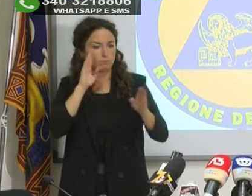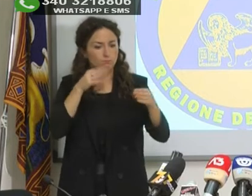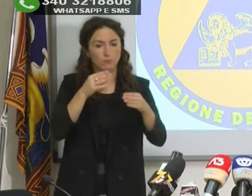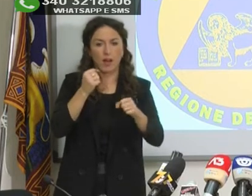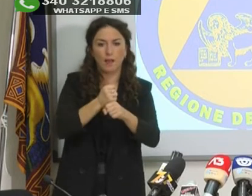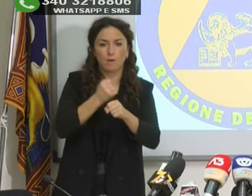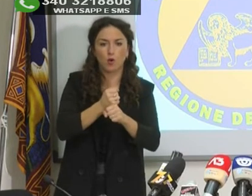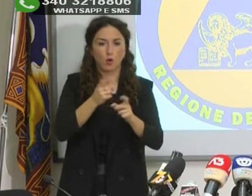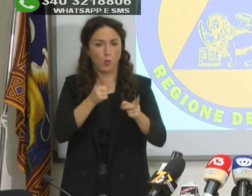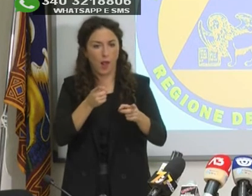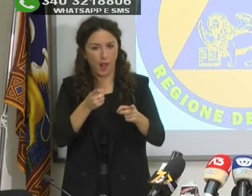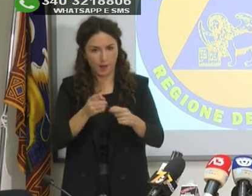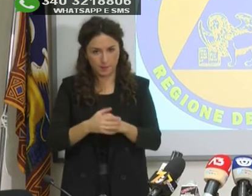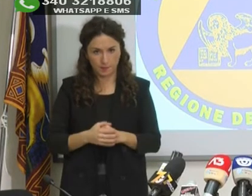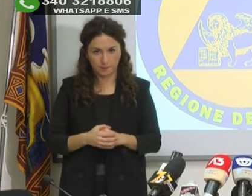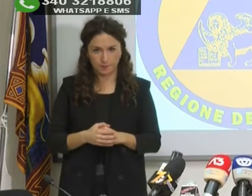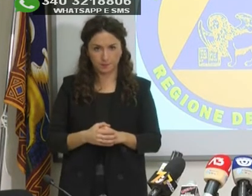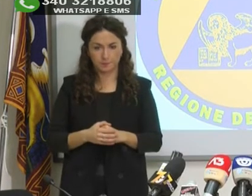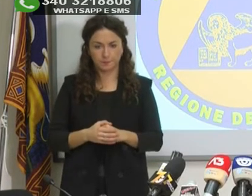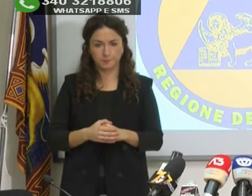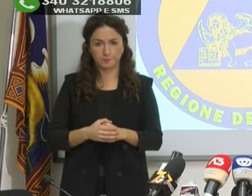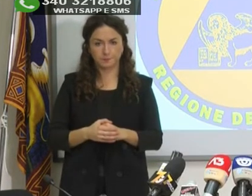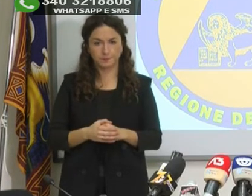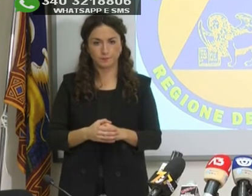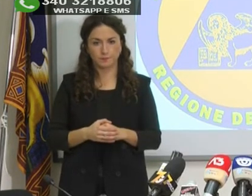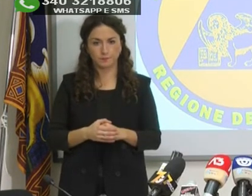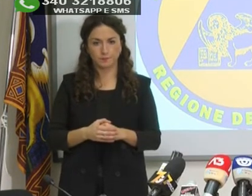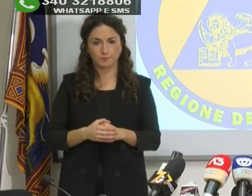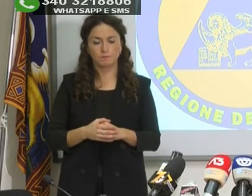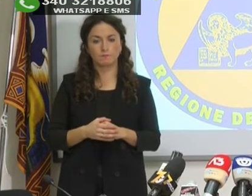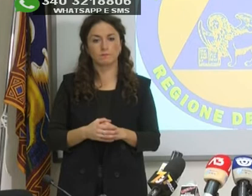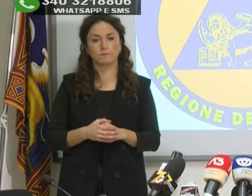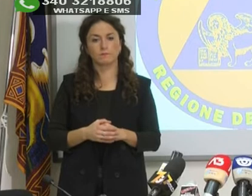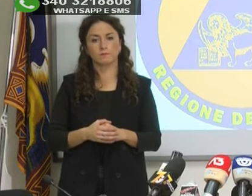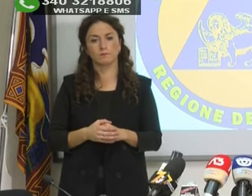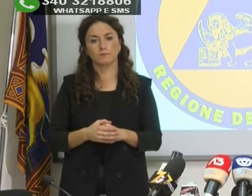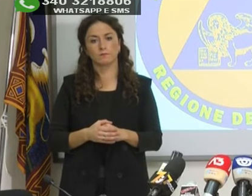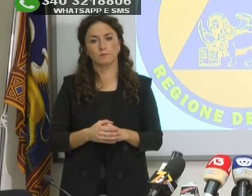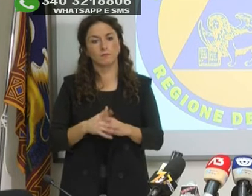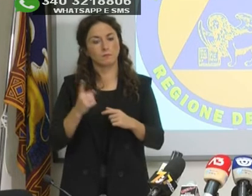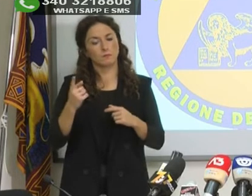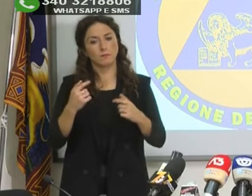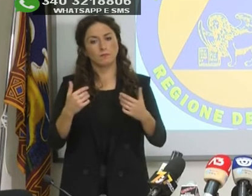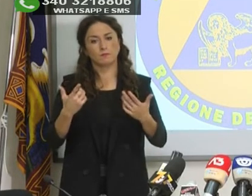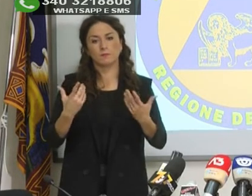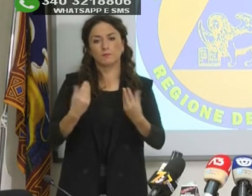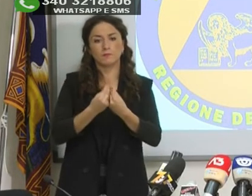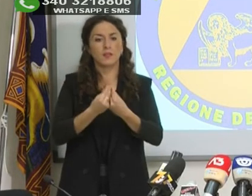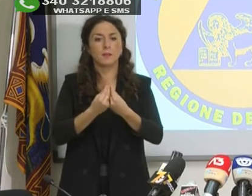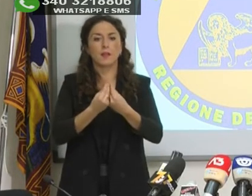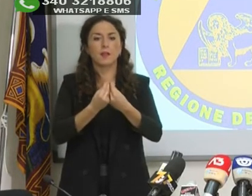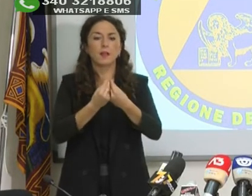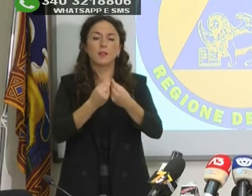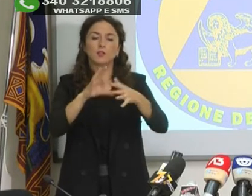di lavoro che oggi questi hanno, e quindi affiancheranno poi le squadre delle USL per fare i tamponi nei drive-in